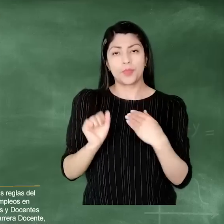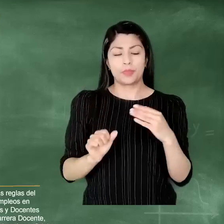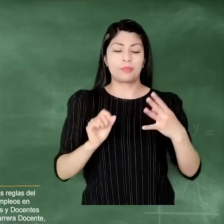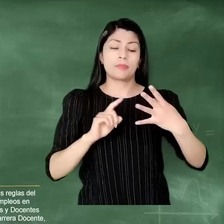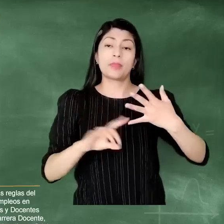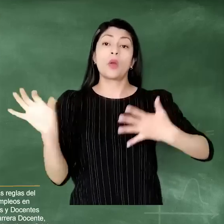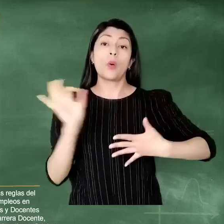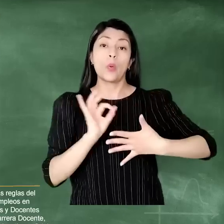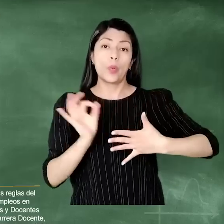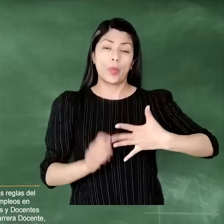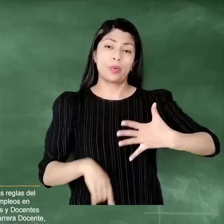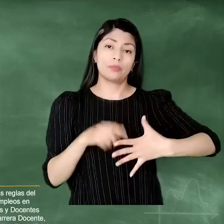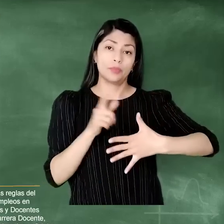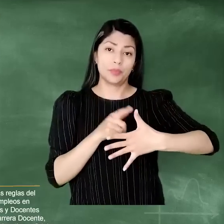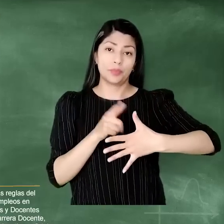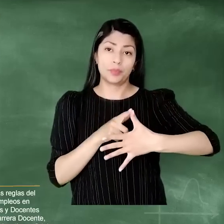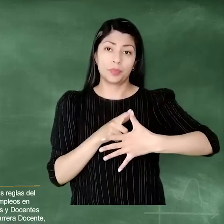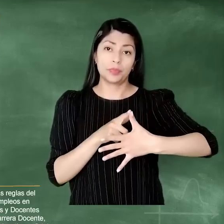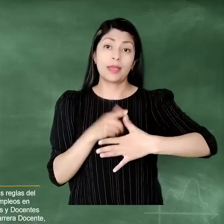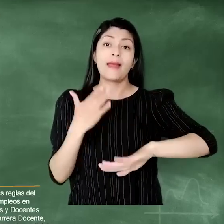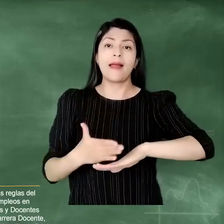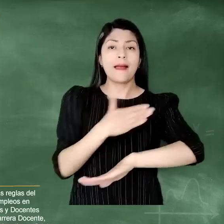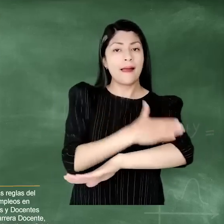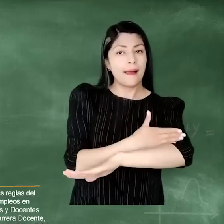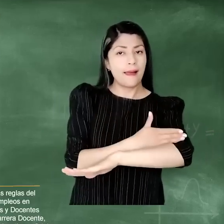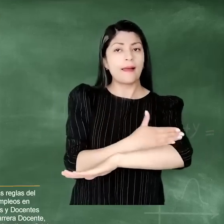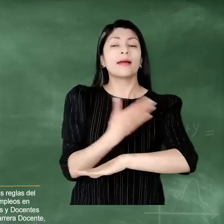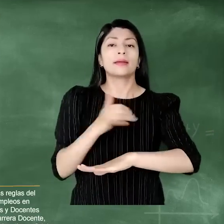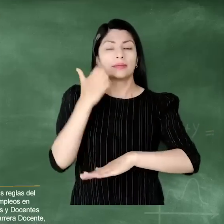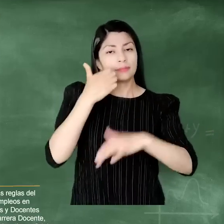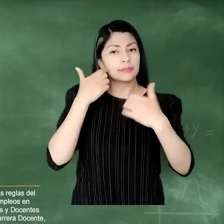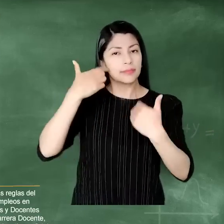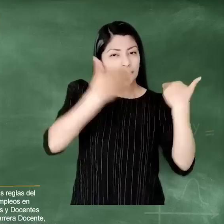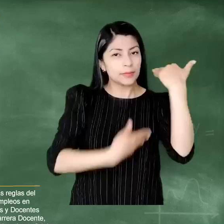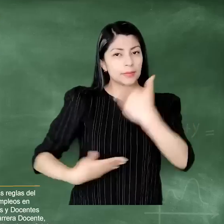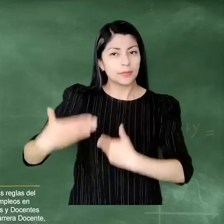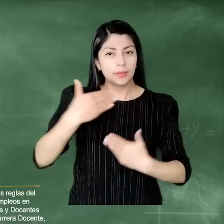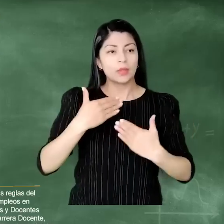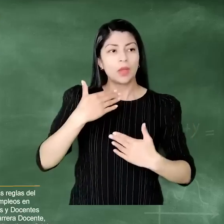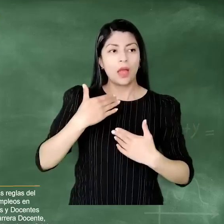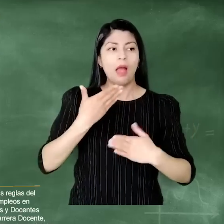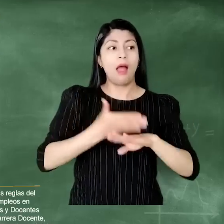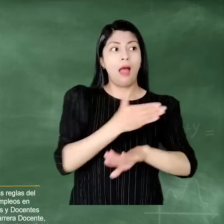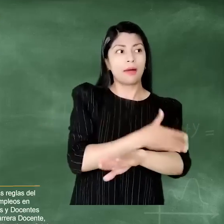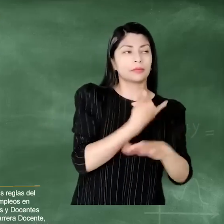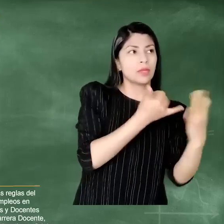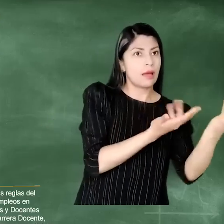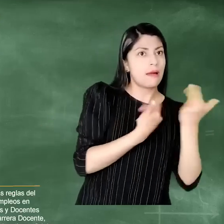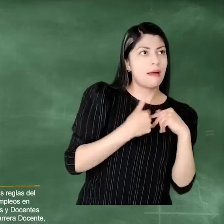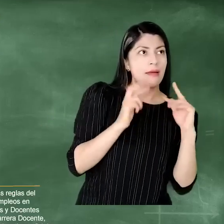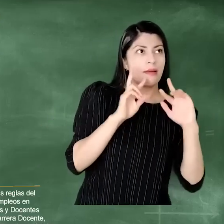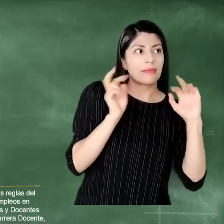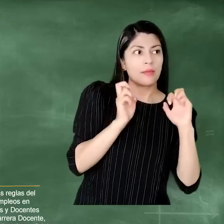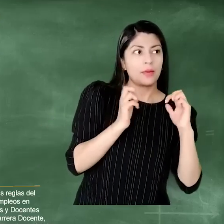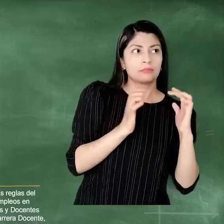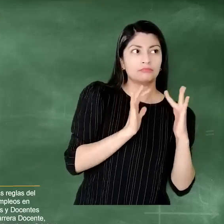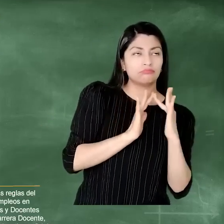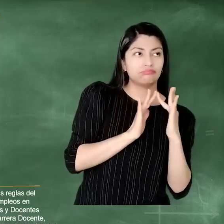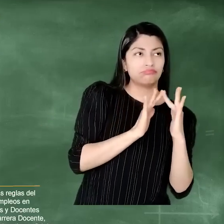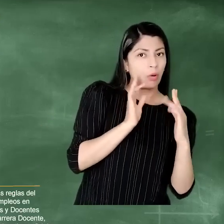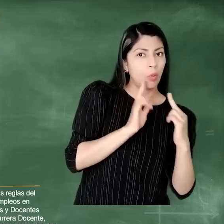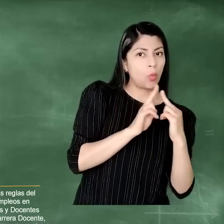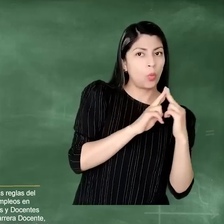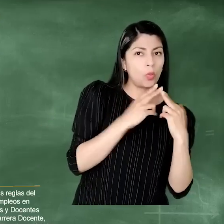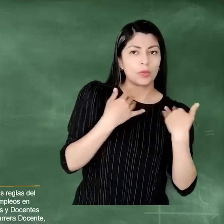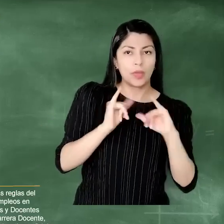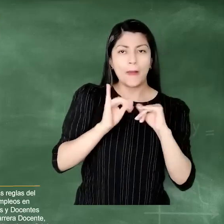el concurso. 5. Haber conocido con anticipación las pruebas aplicadas. 6.